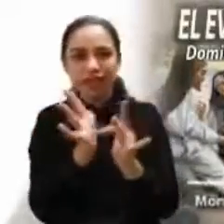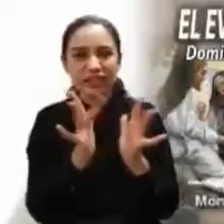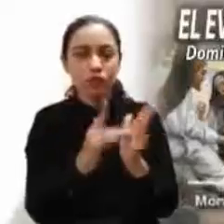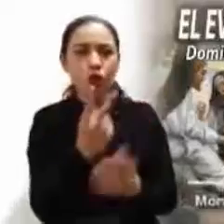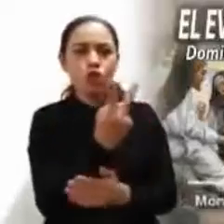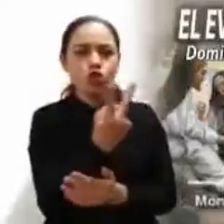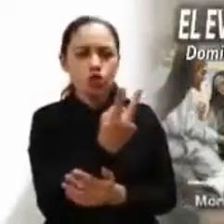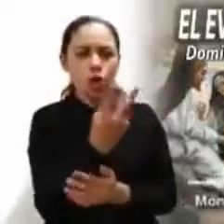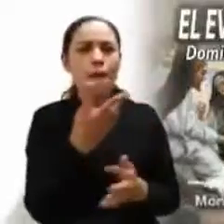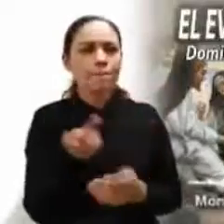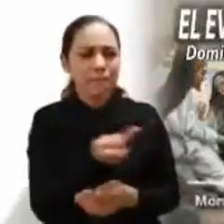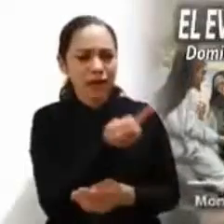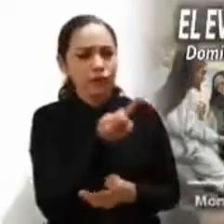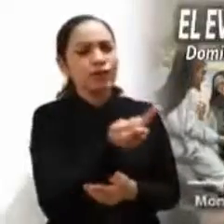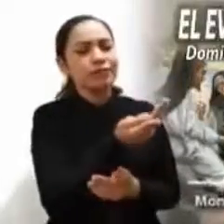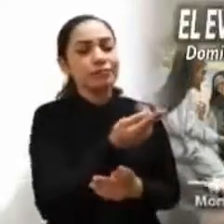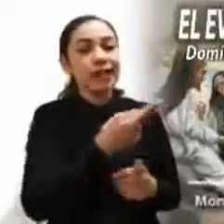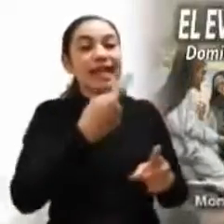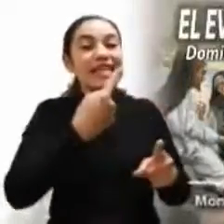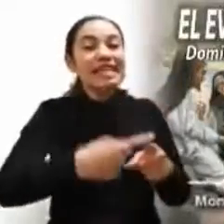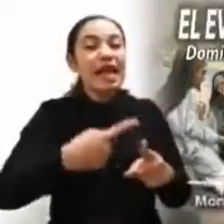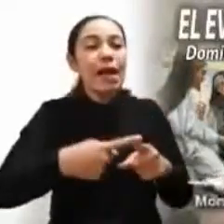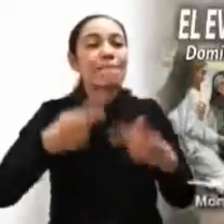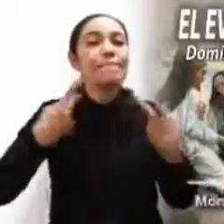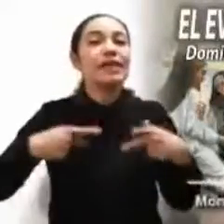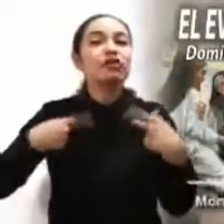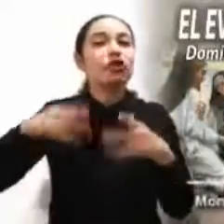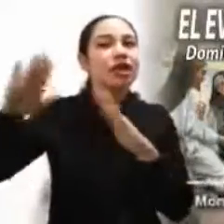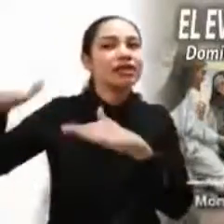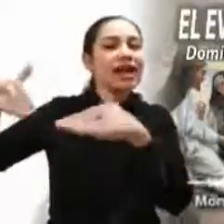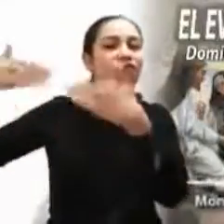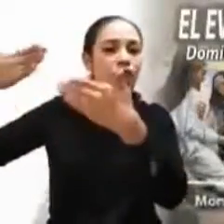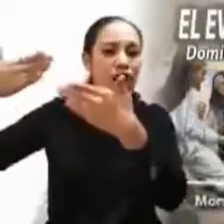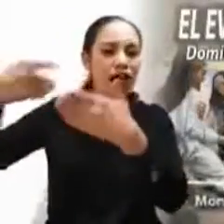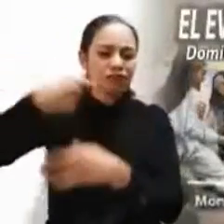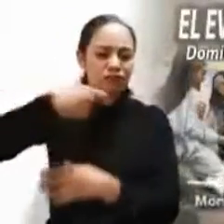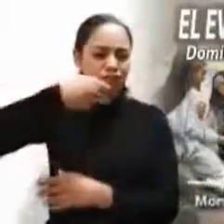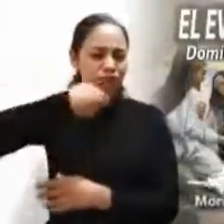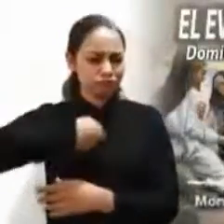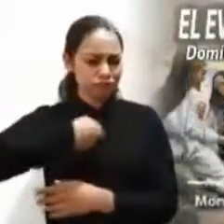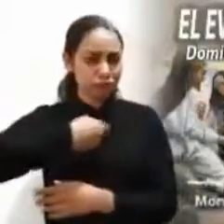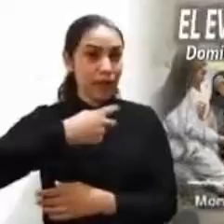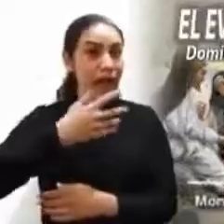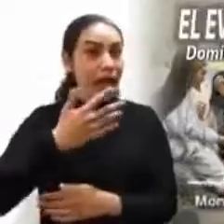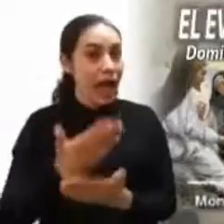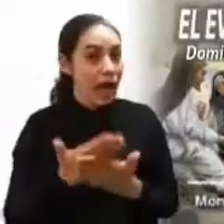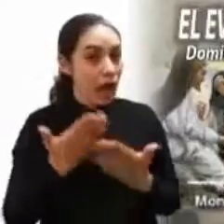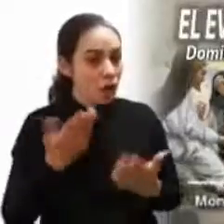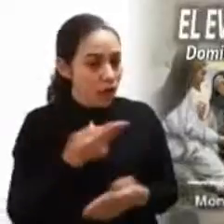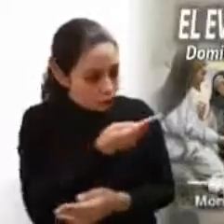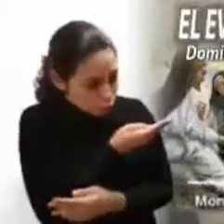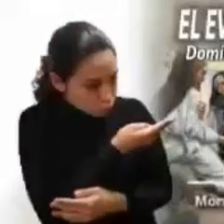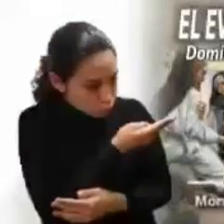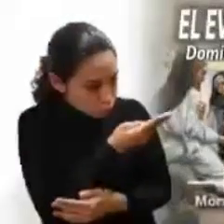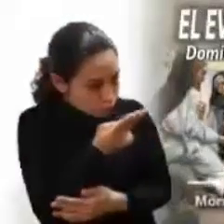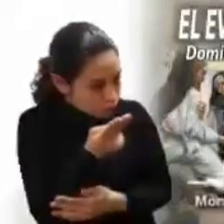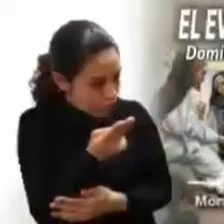fundamentales. ¿Quién dice la gente que soy yo? Y ustedes, ¿quién dicen que soy